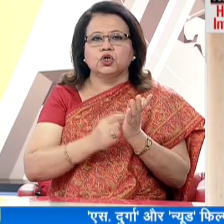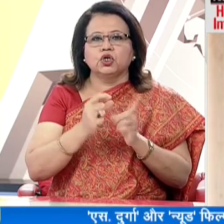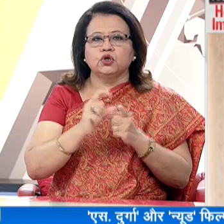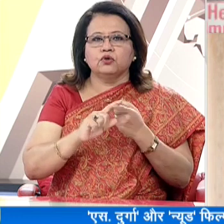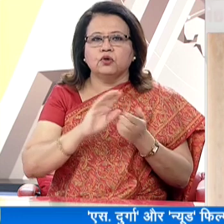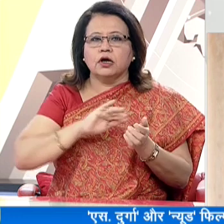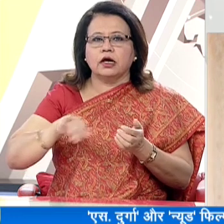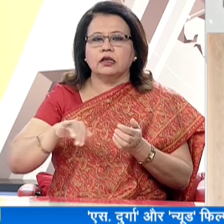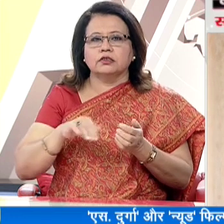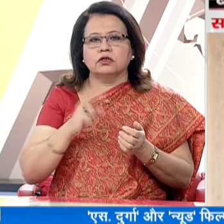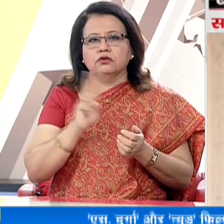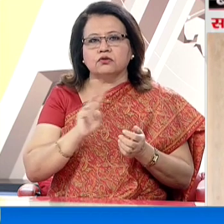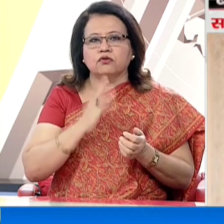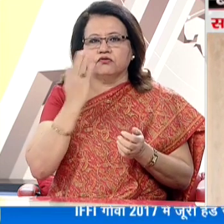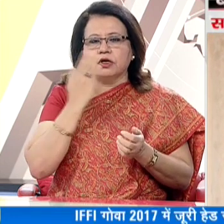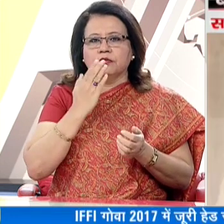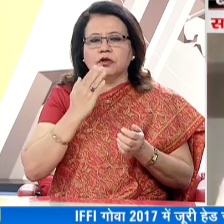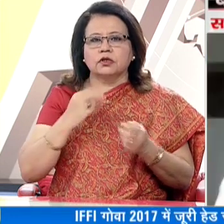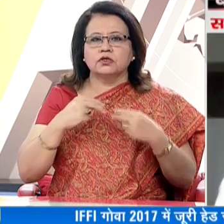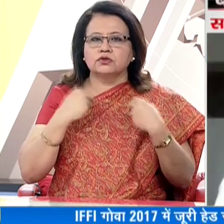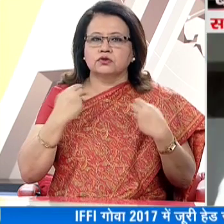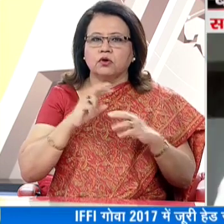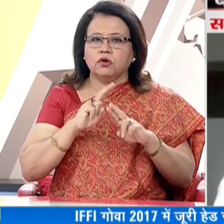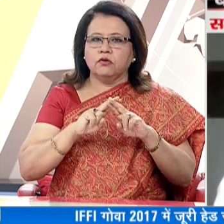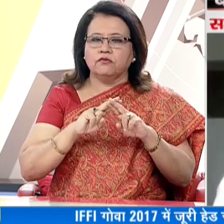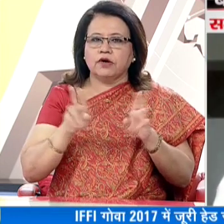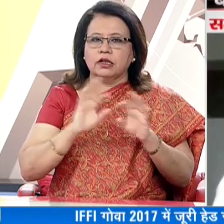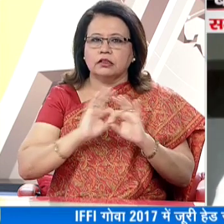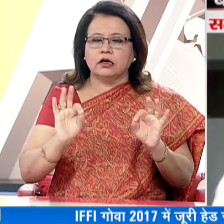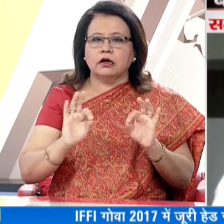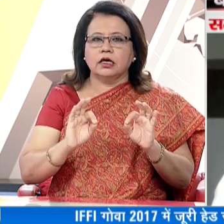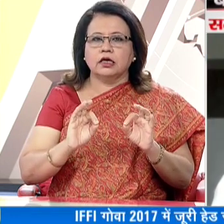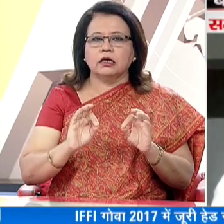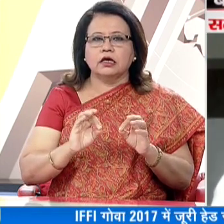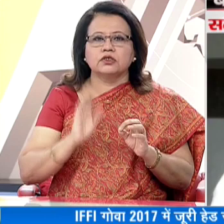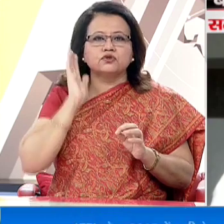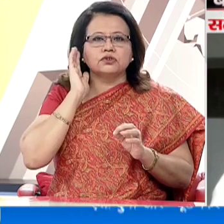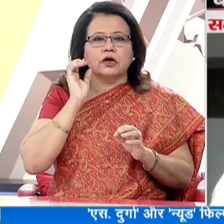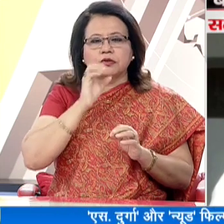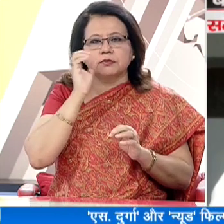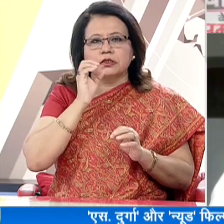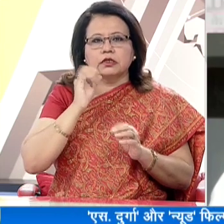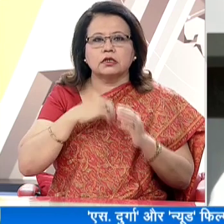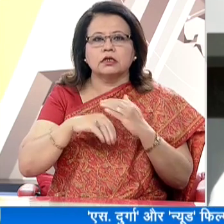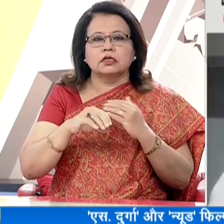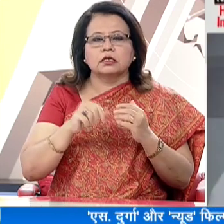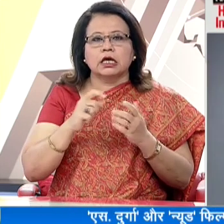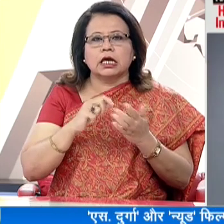है। दोनों फिल्मों को ज्यूरी की मंजूरी थी, लेकिन सूचना प्रसारण मंत्रालय ने इंडियन पैनोरमा की